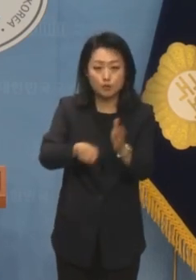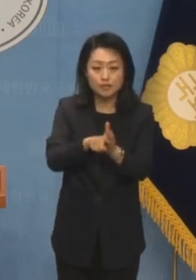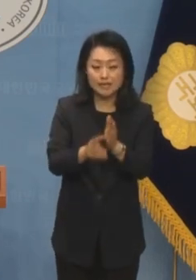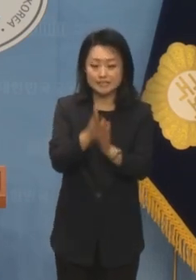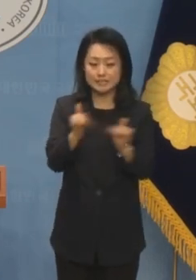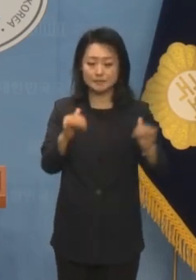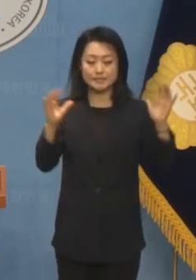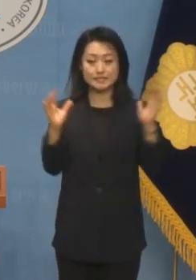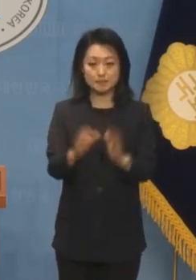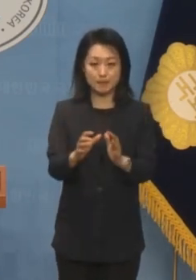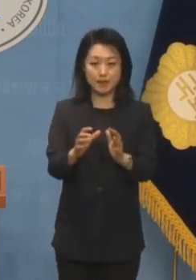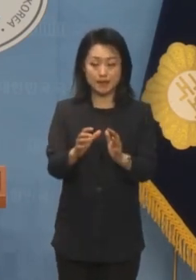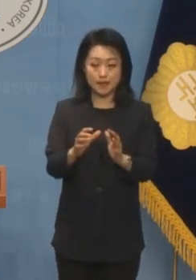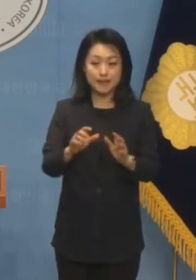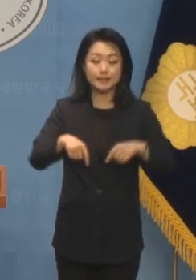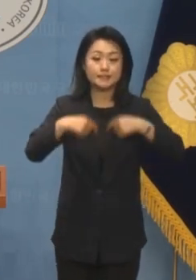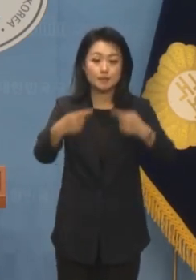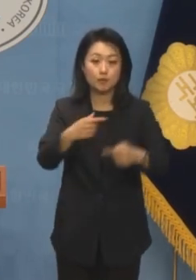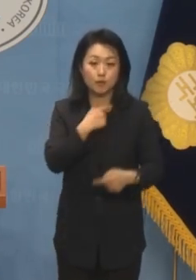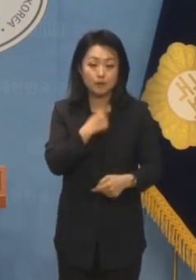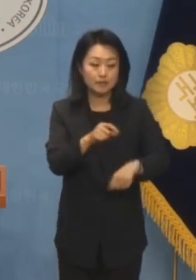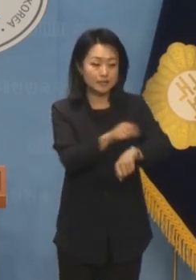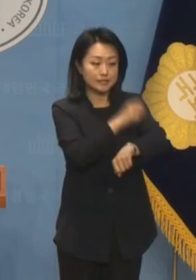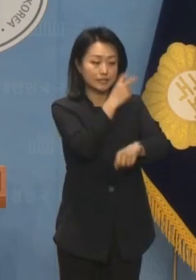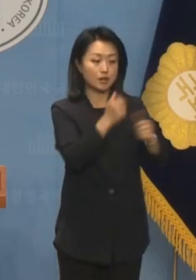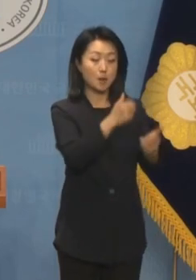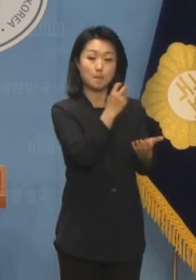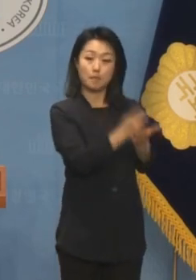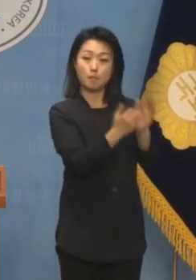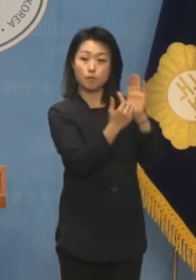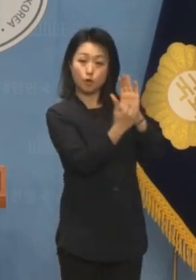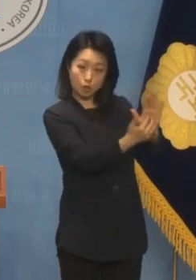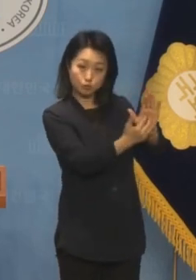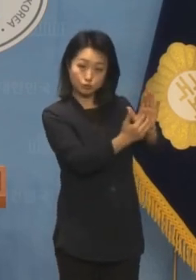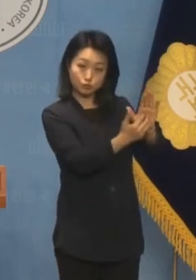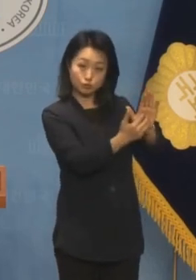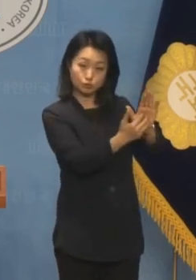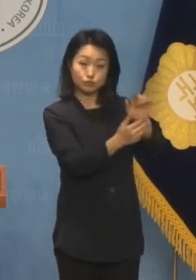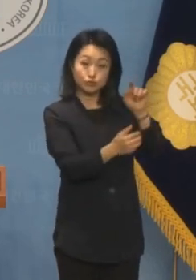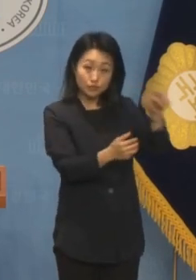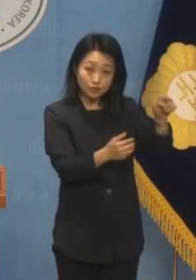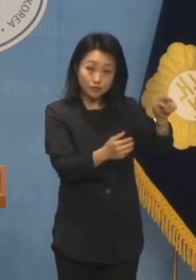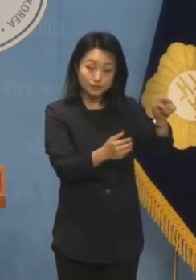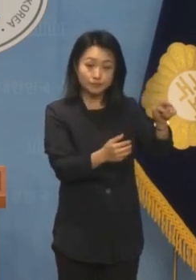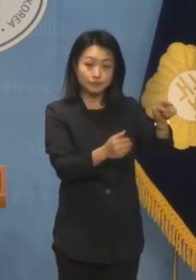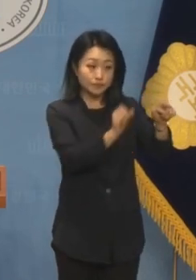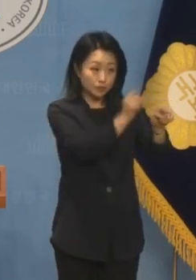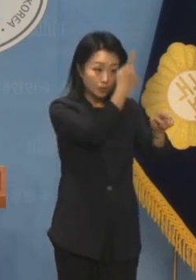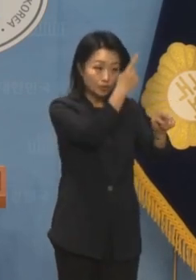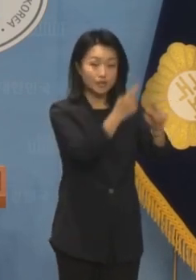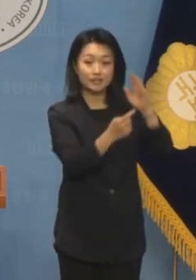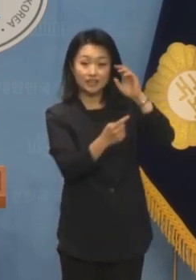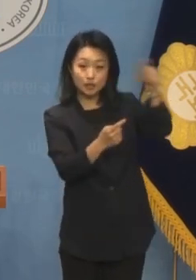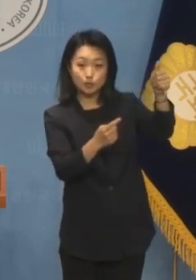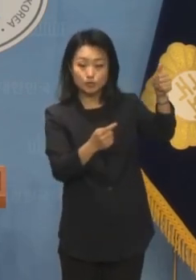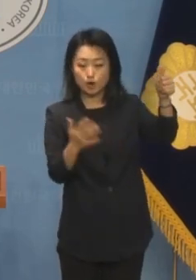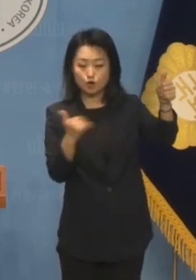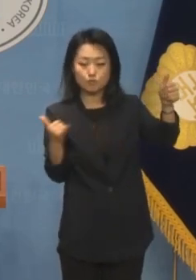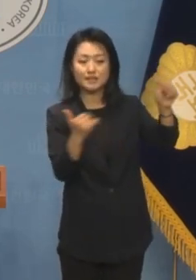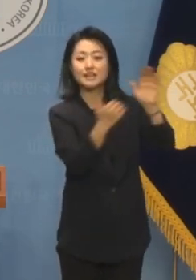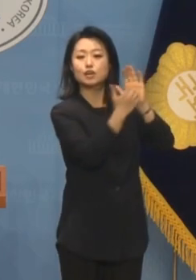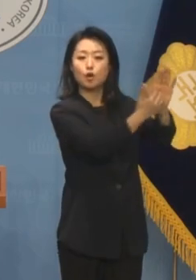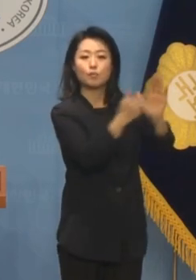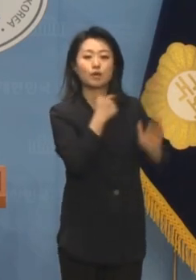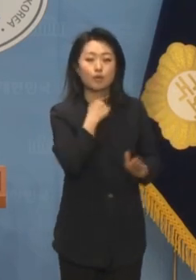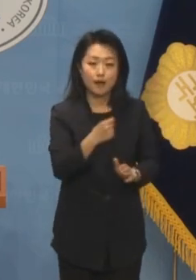시민집회에 함께하겠습니다. 특검법을 거부한 윤 대통령을 거부한다는 국민의 바람을 실현하기 위해 맨 앞에서